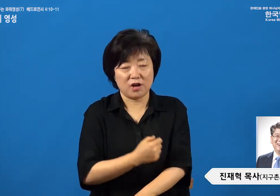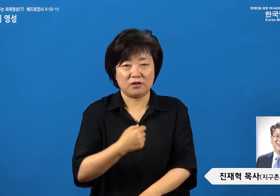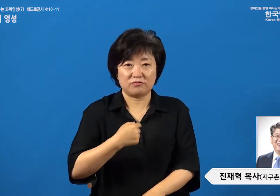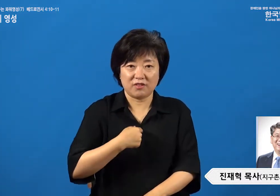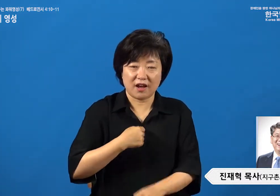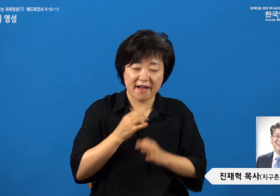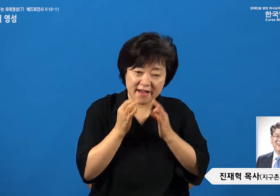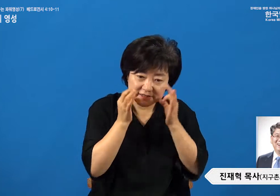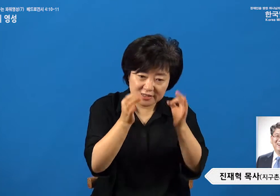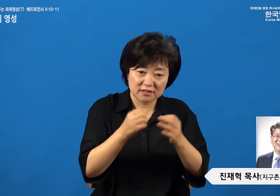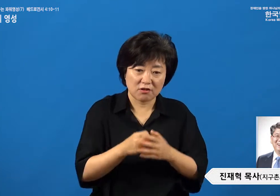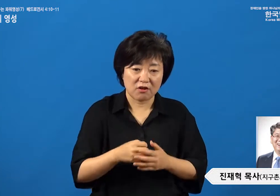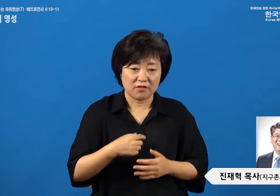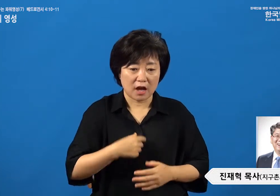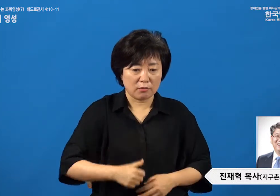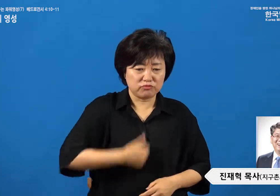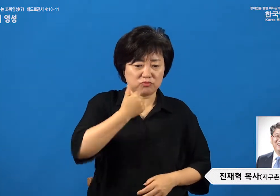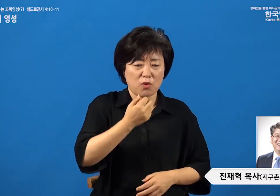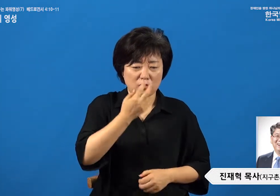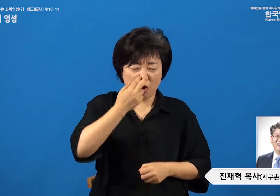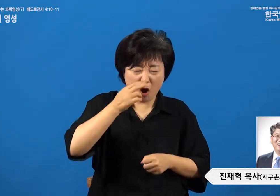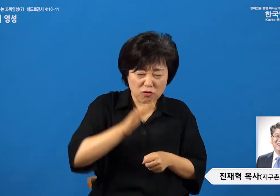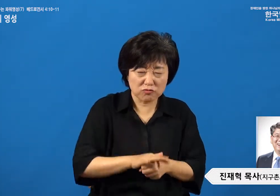우리가 분노하고 억울하는 것,